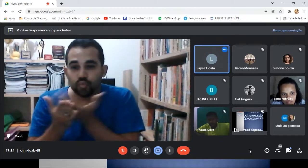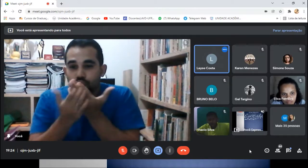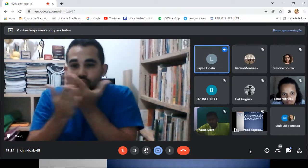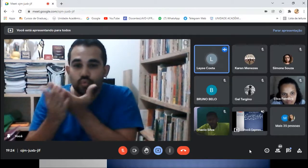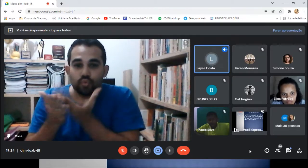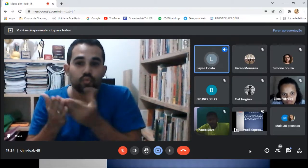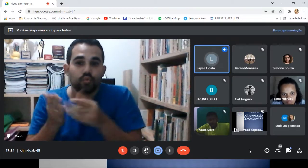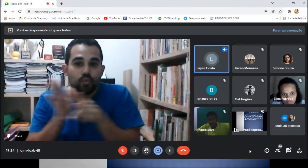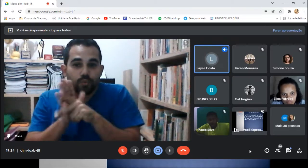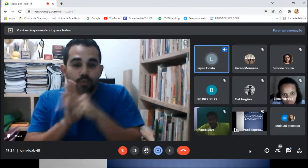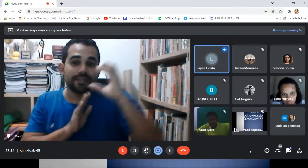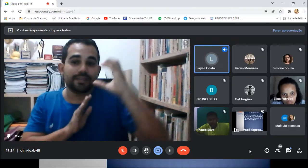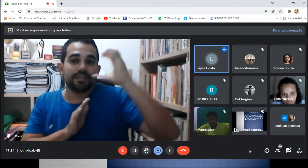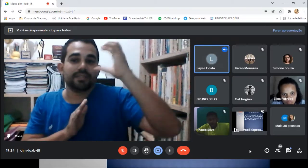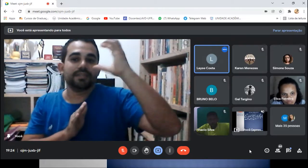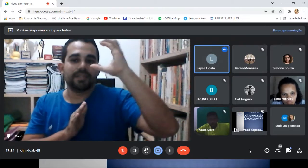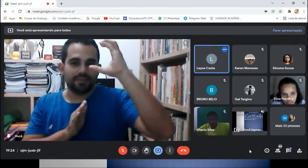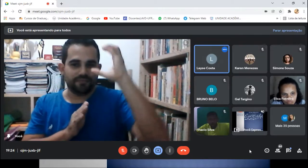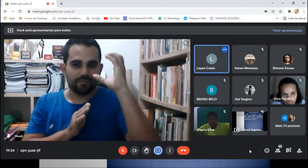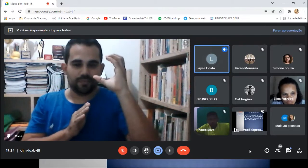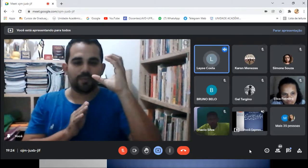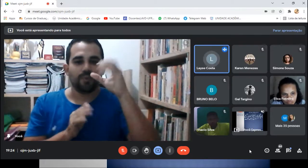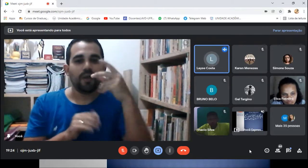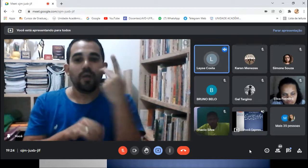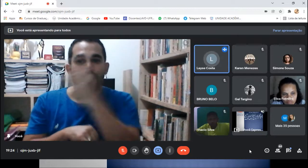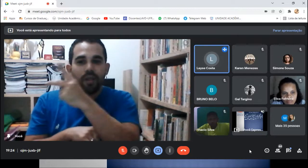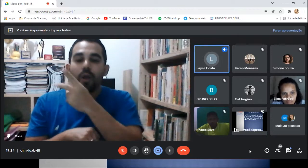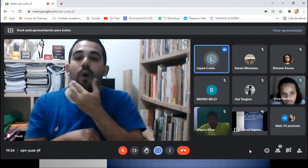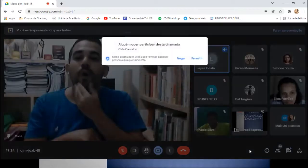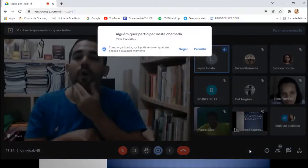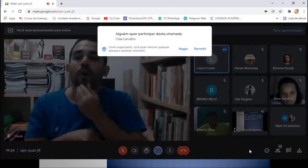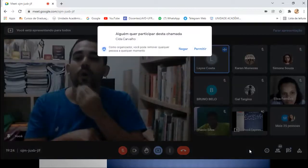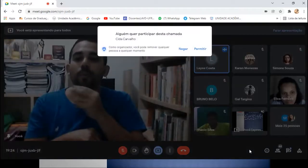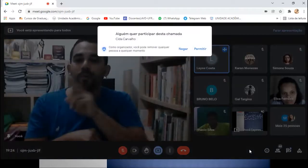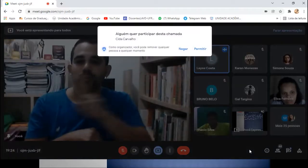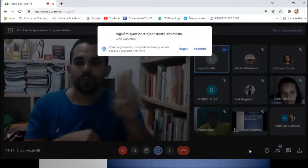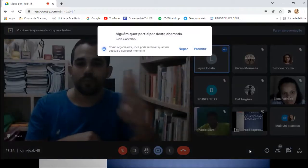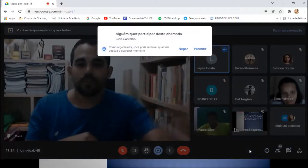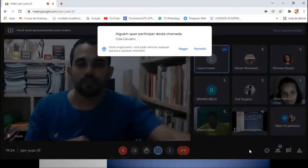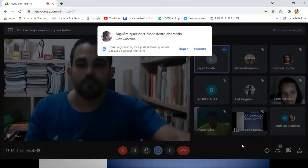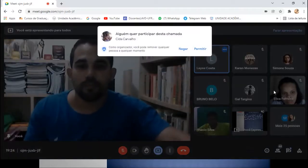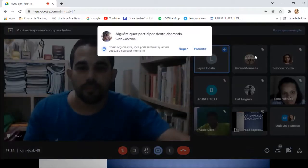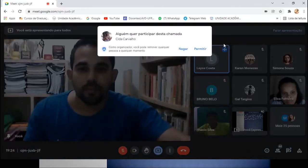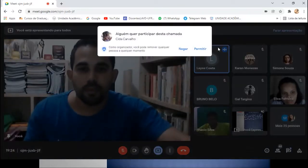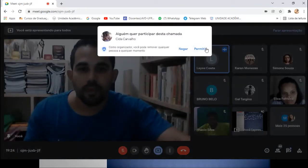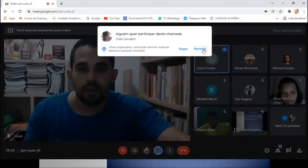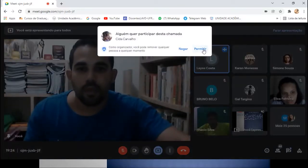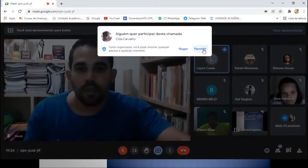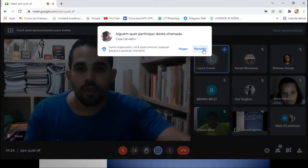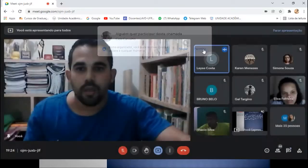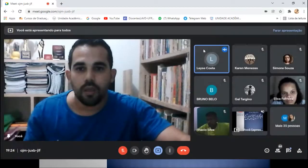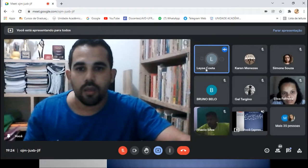Então, é o estudo próprio, é uma ciência, né? Própria, desenvolvida por este homem.